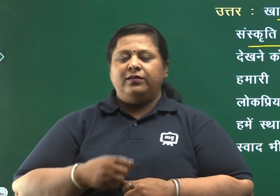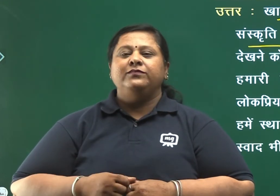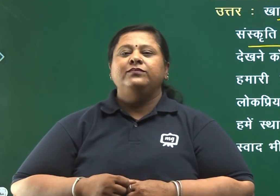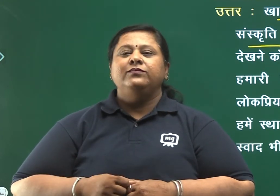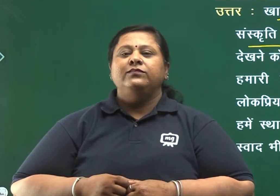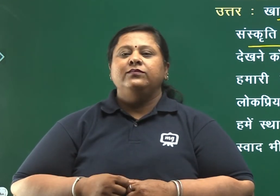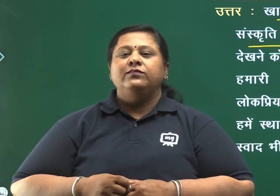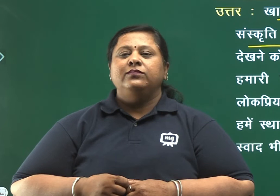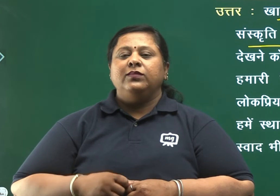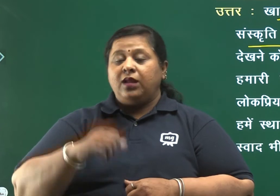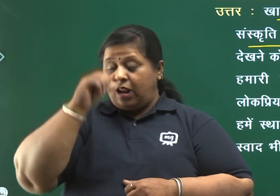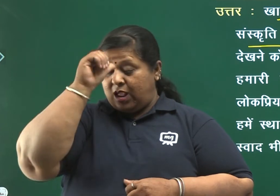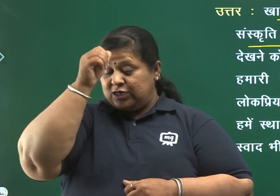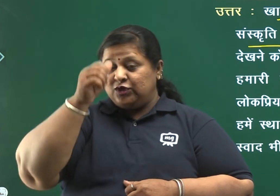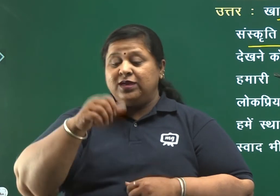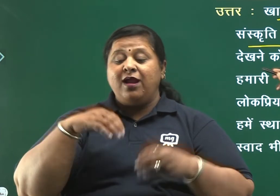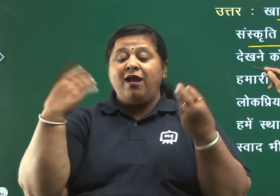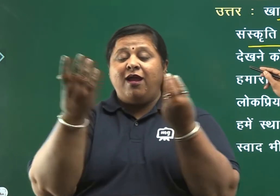हमें राष्ट्रीय एकता